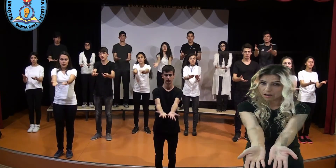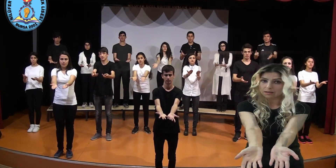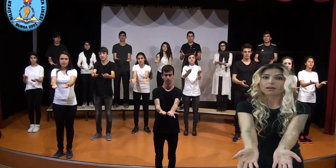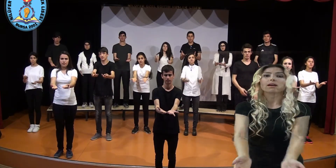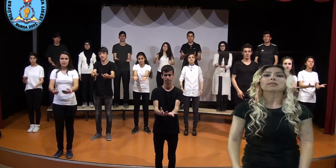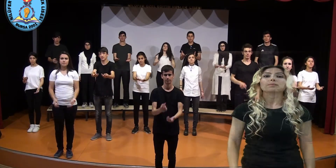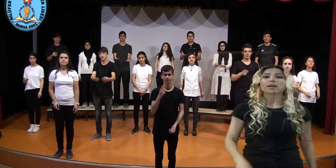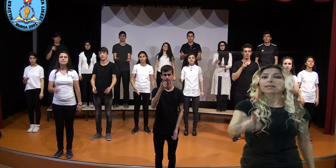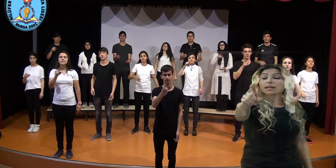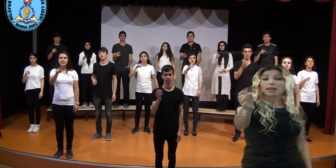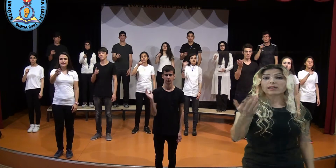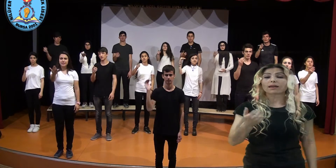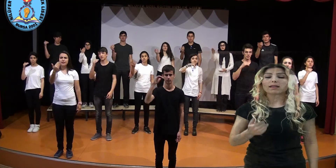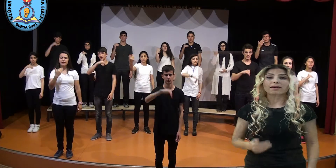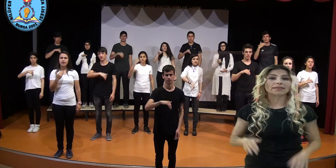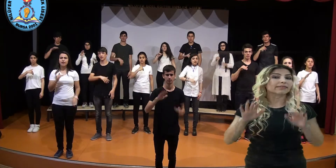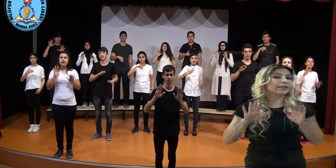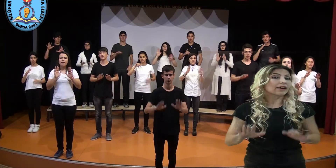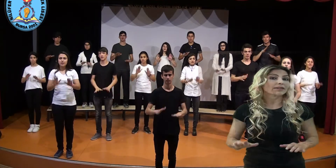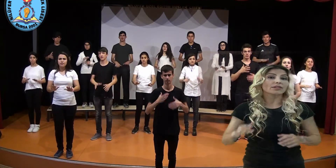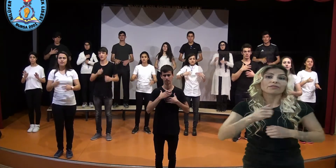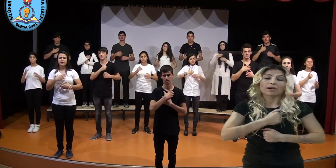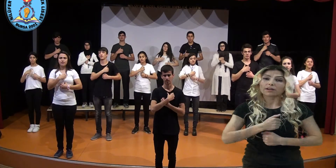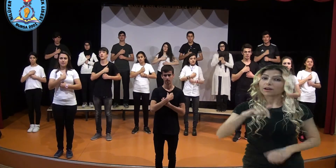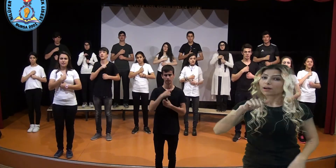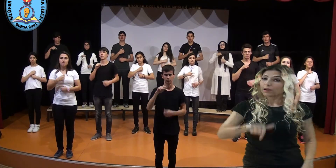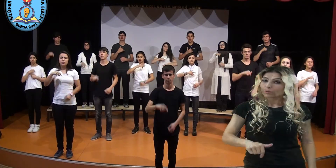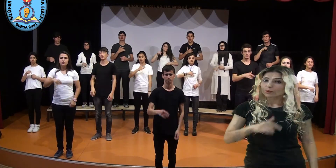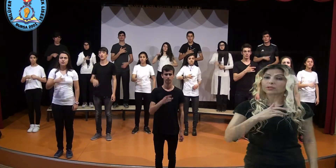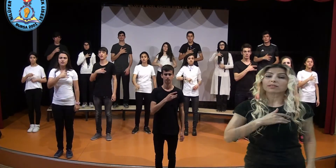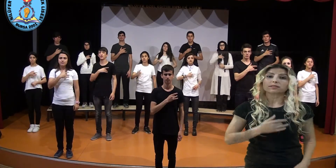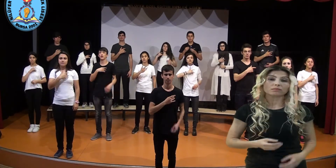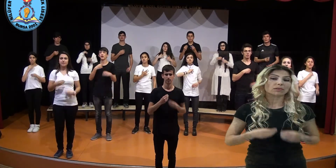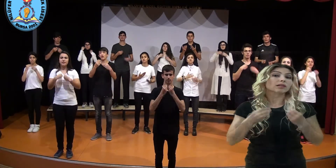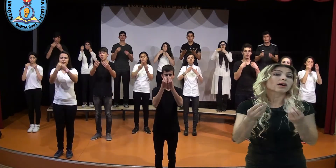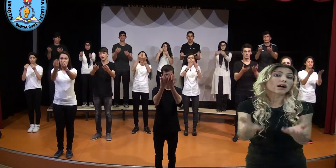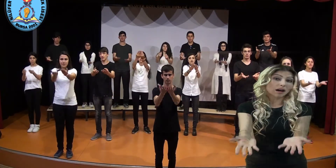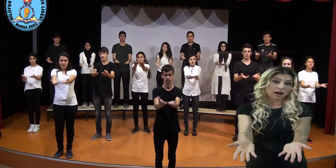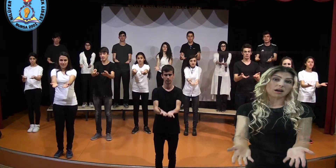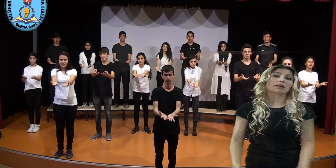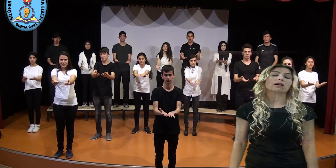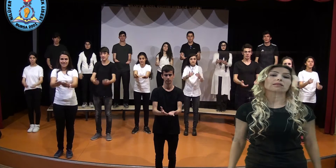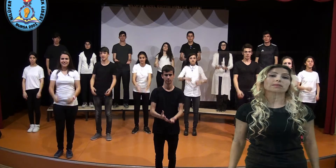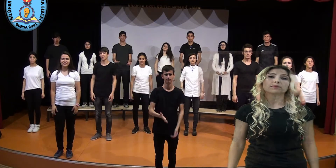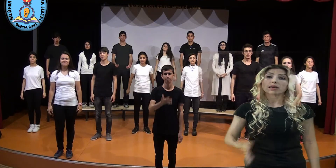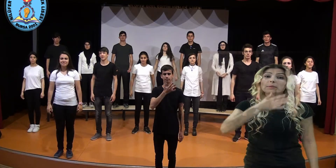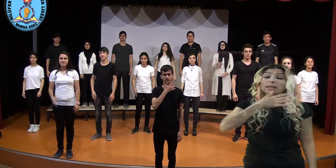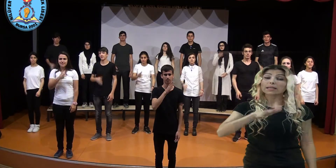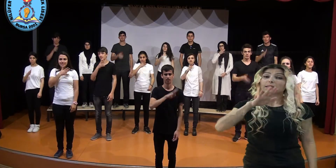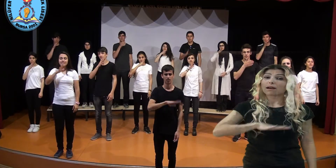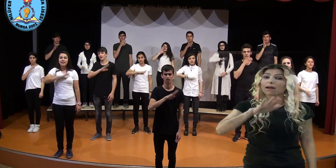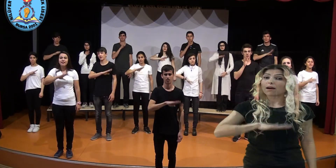aradım.